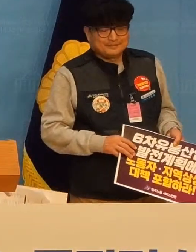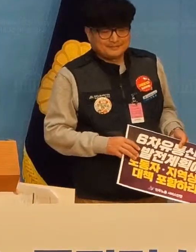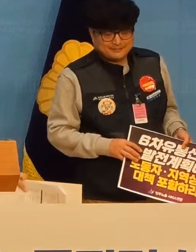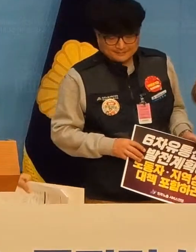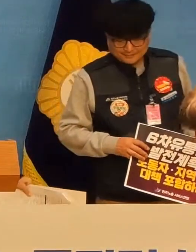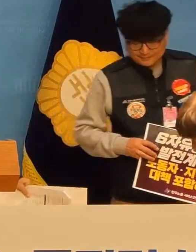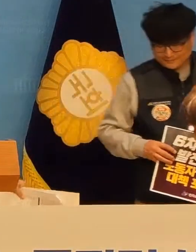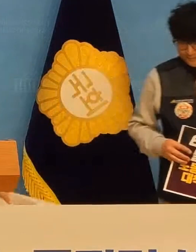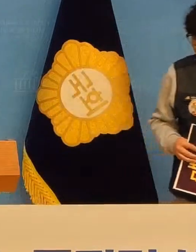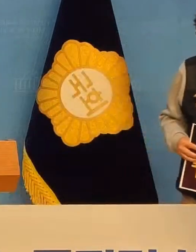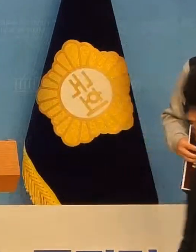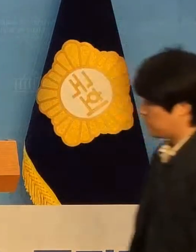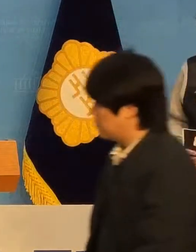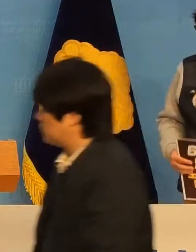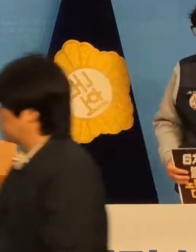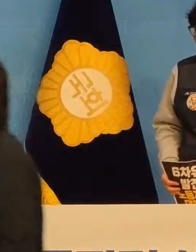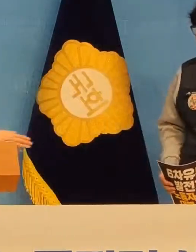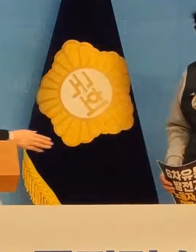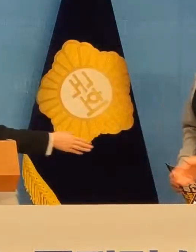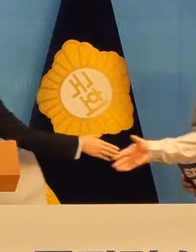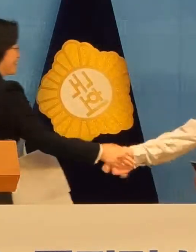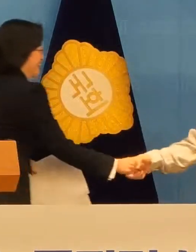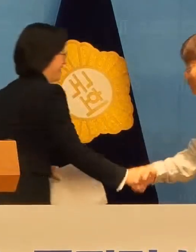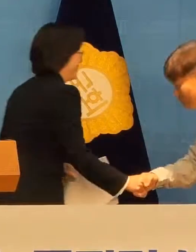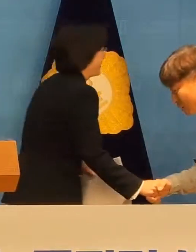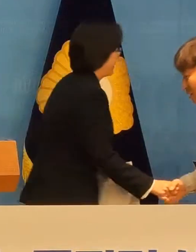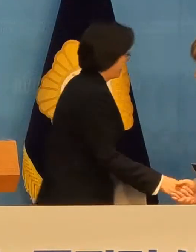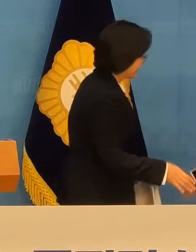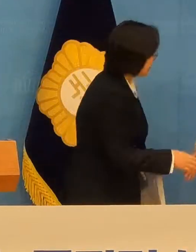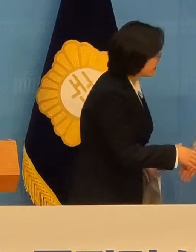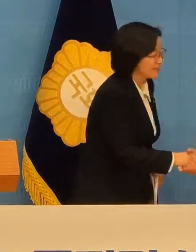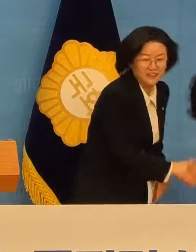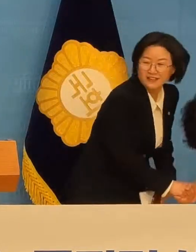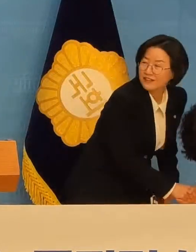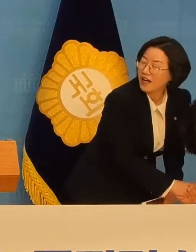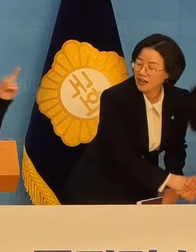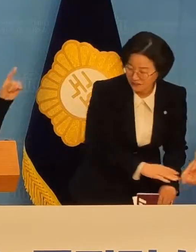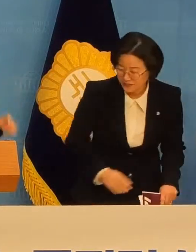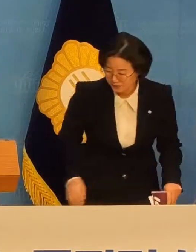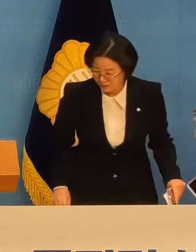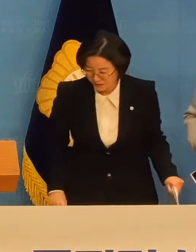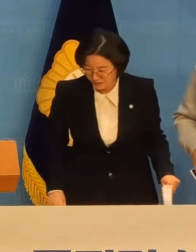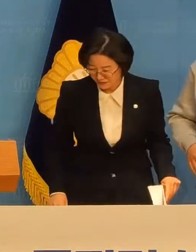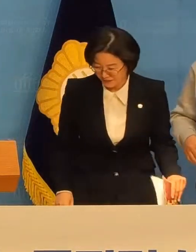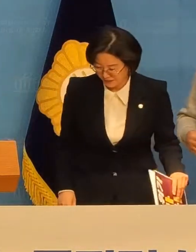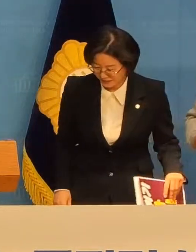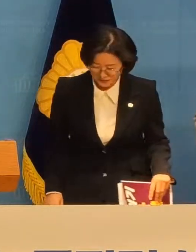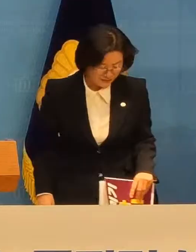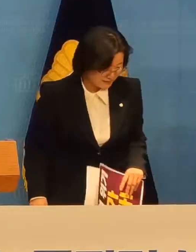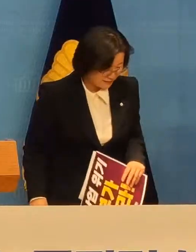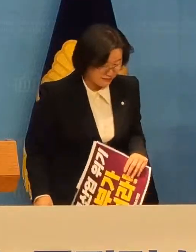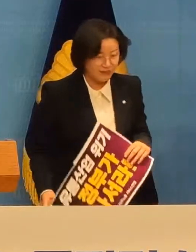의원님들 여기로 오실까요? 안녕하세요. 고생 많으십시오. 의원님 첫 번째 발언이세요.